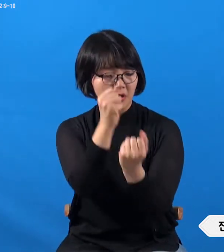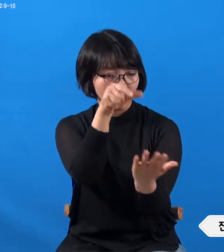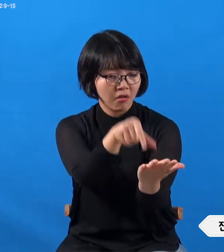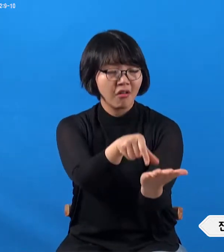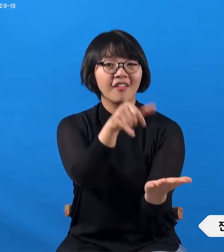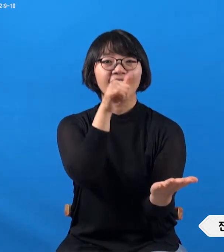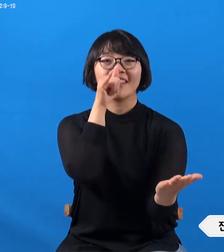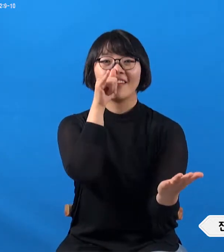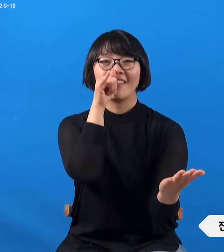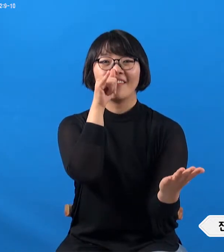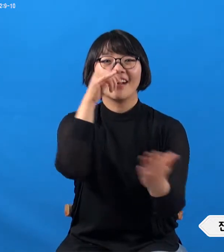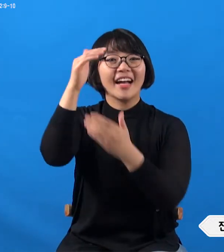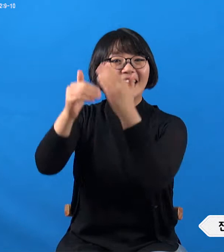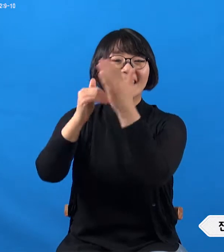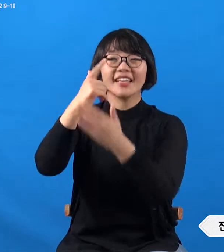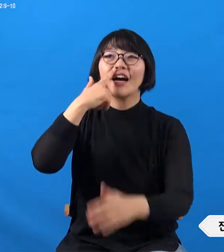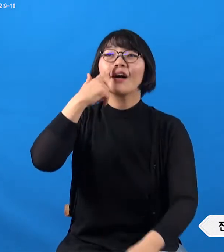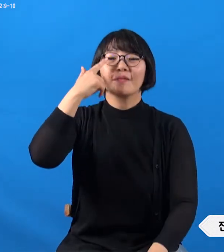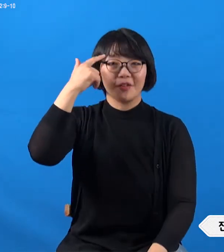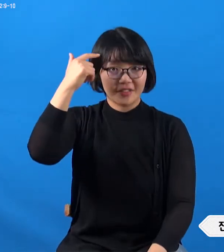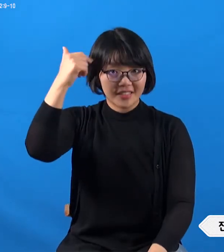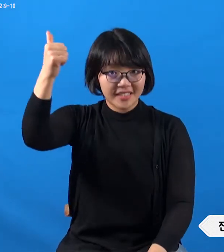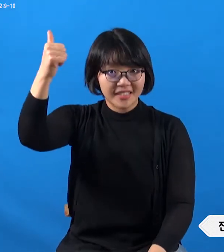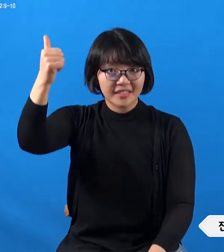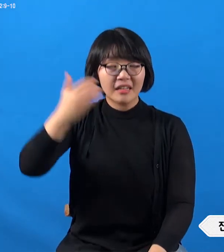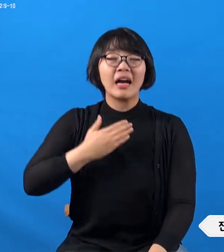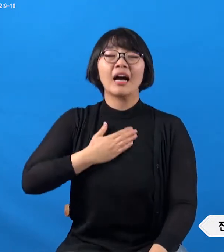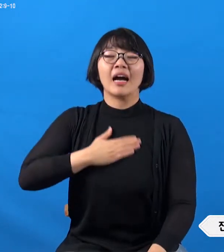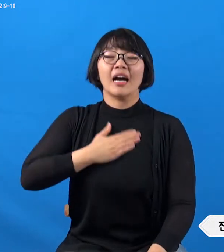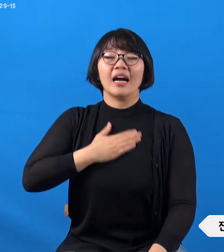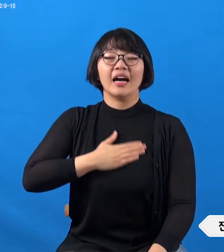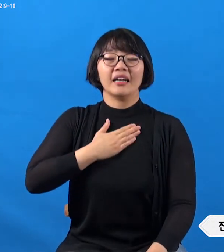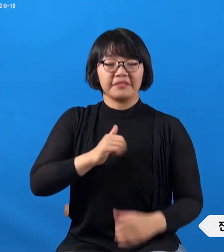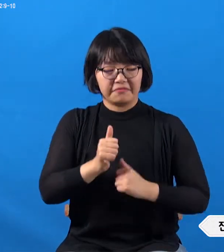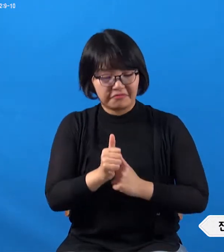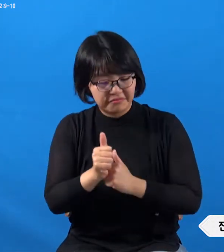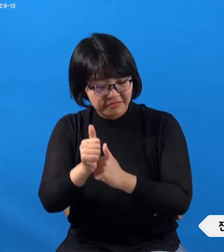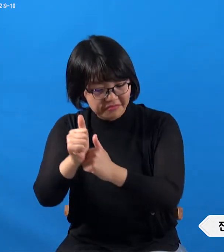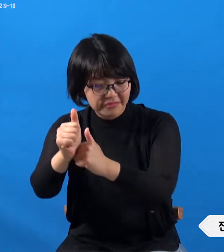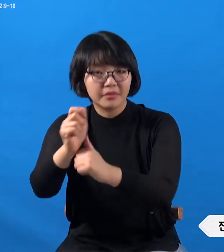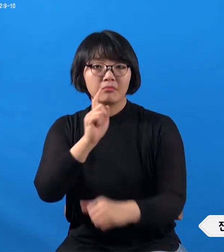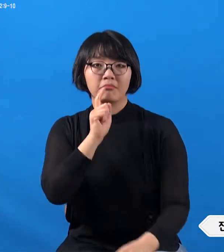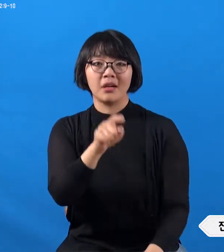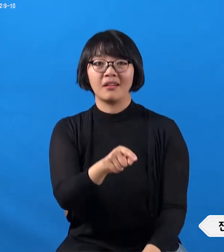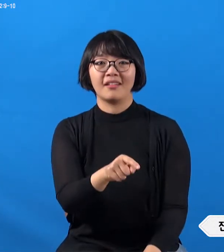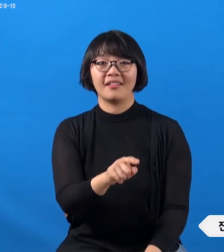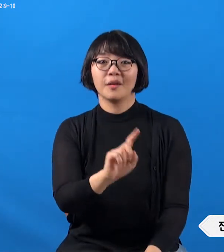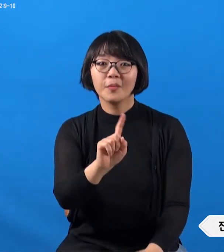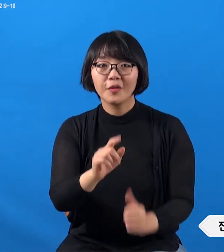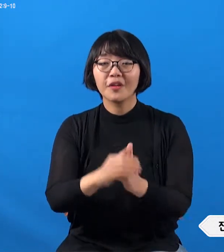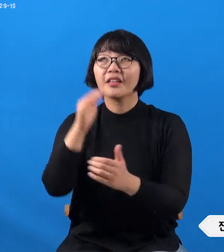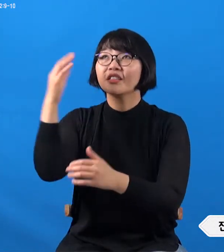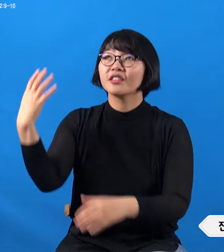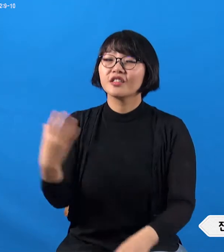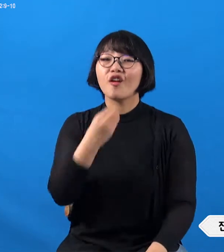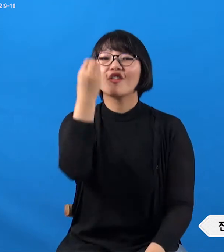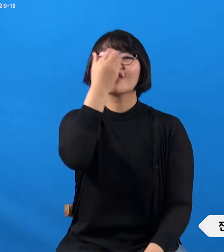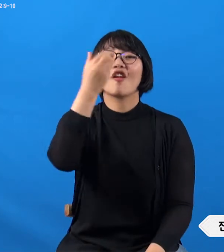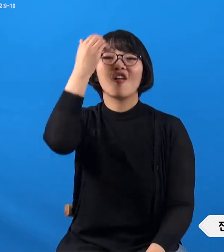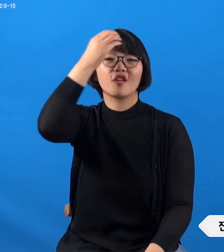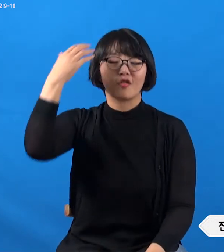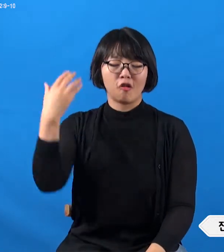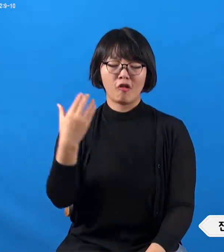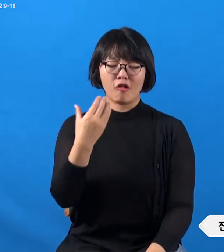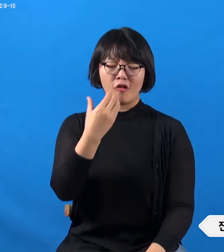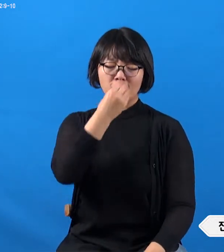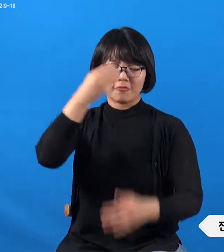라고 말씀하시며 하나님 아버지의 미리 아심을 따랐다 라고 이야기합니다. 성령의 거룩하심을